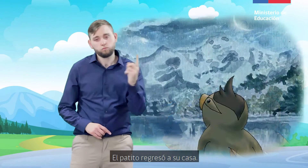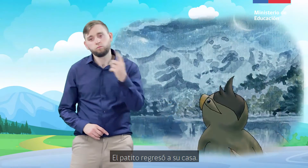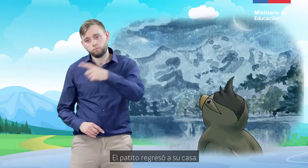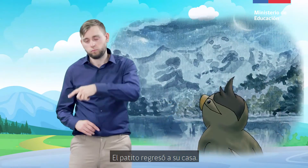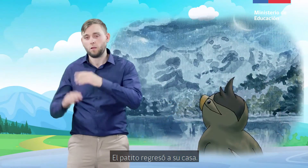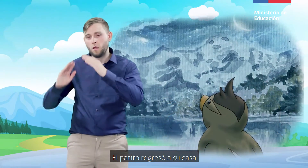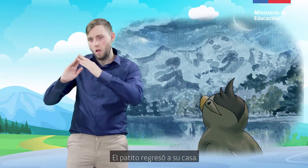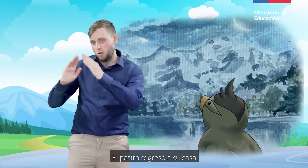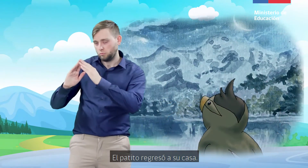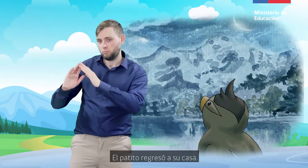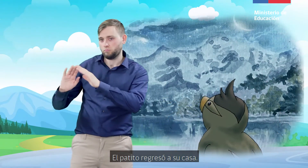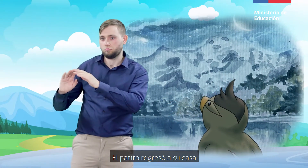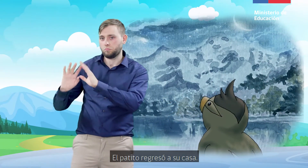El patito regresó a su casa.